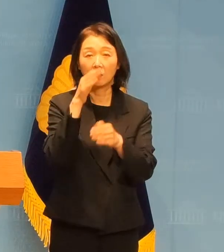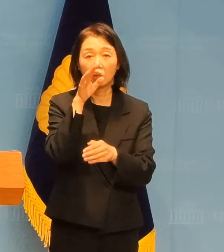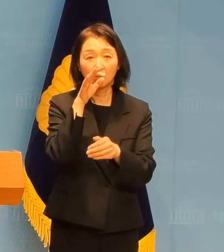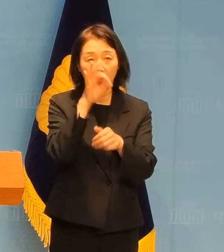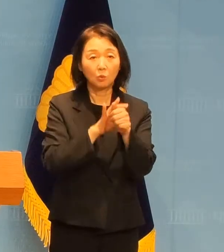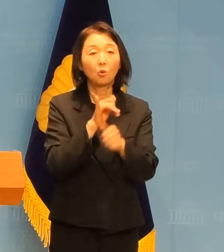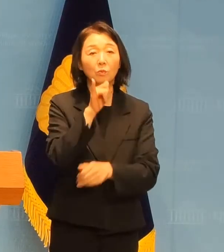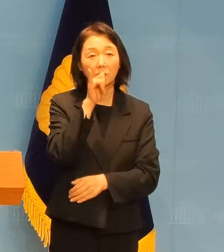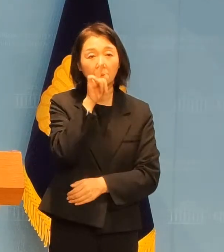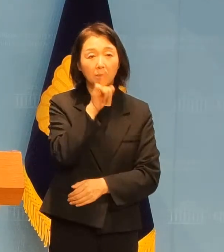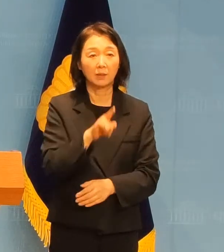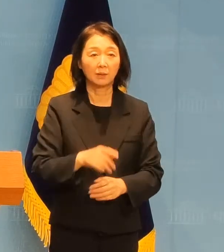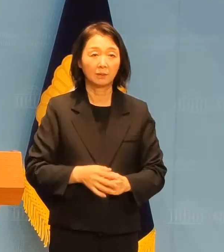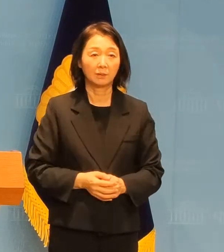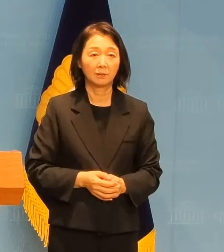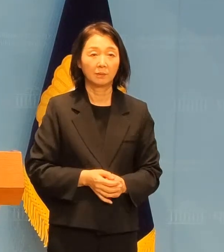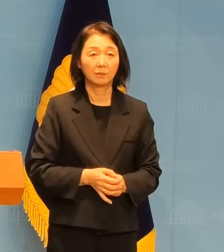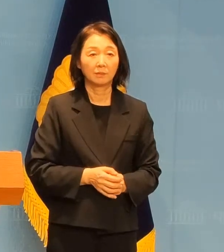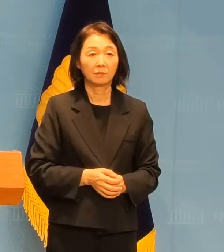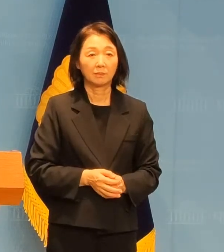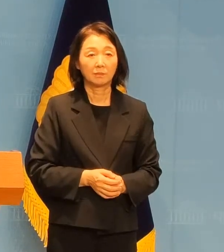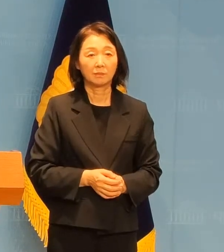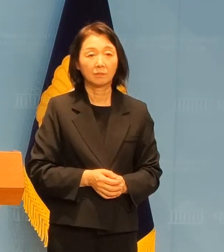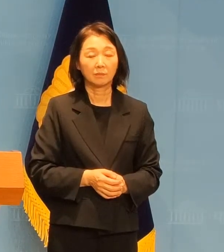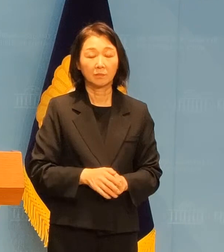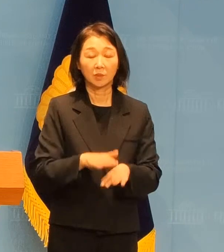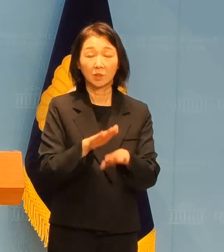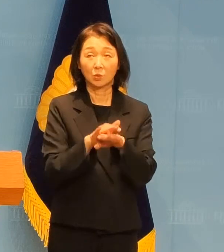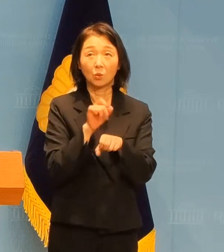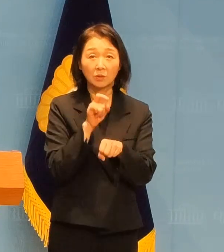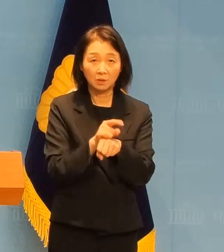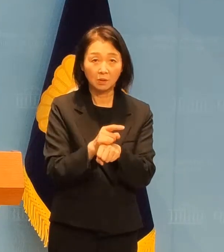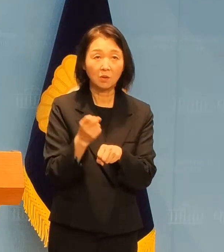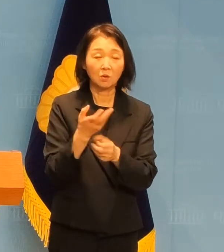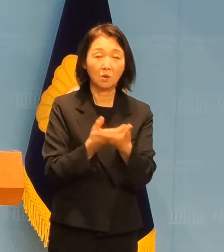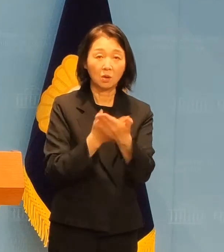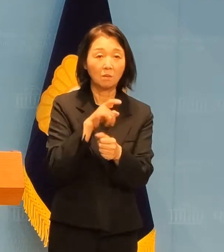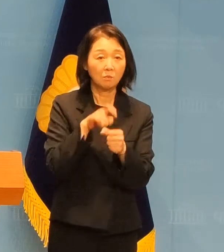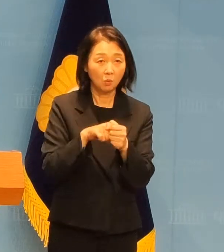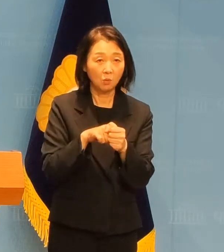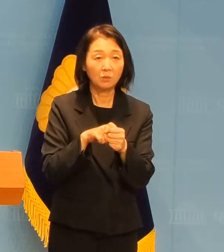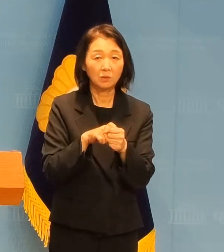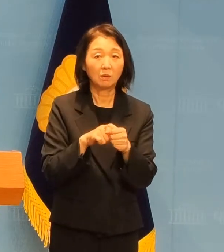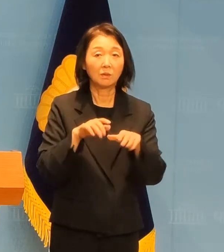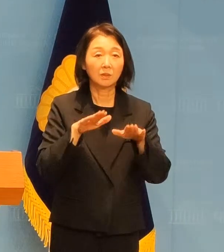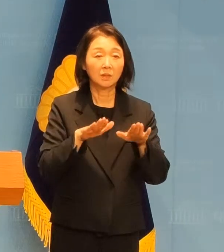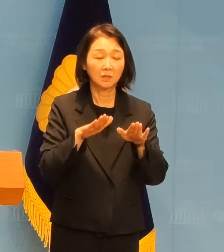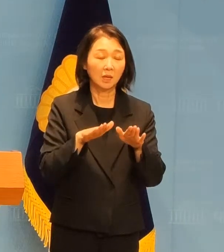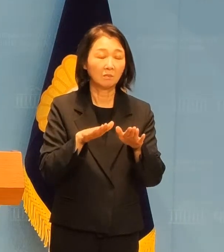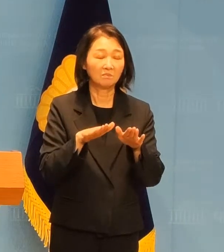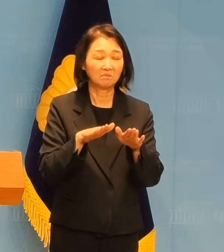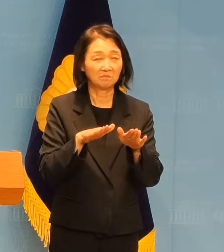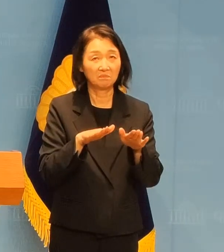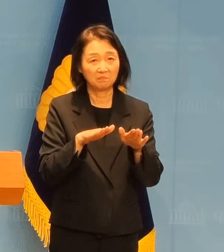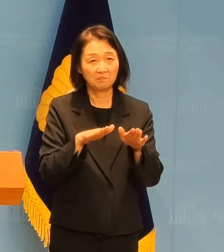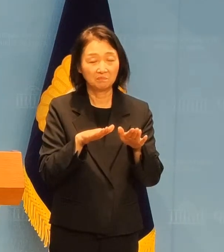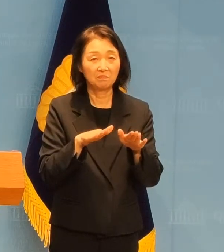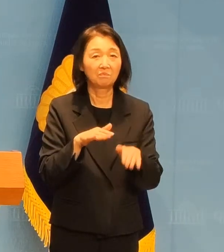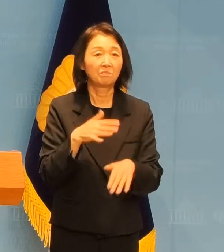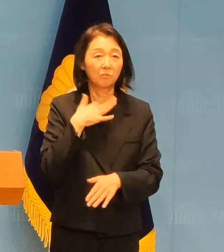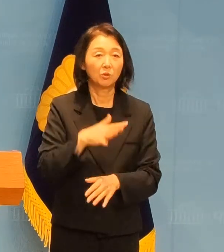것이었다고 진술했습니다. 돈의 성격과 거래의 목적을 더 이상 부인할 수 없는